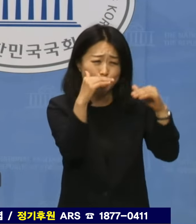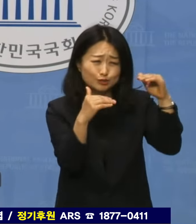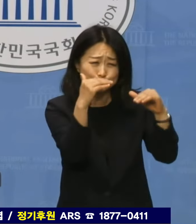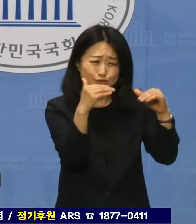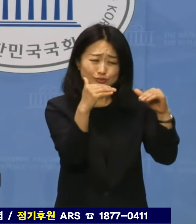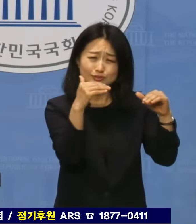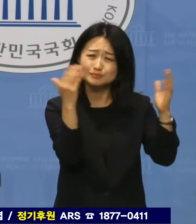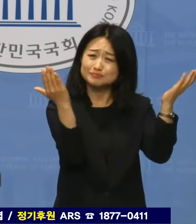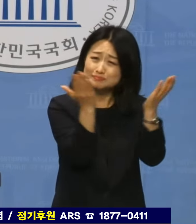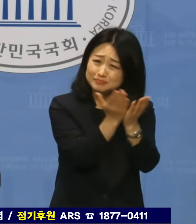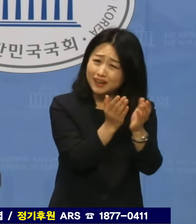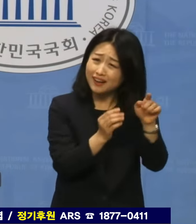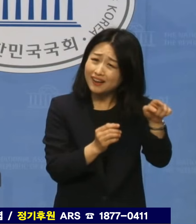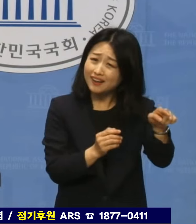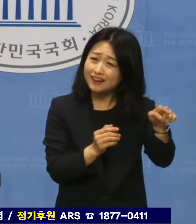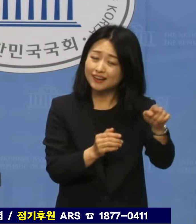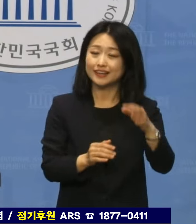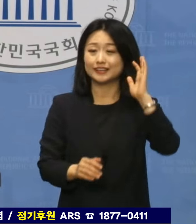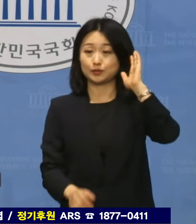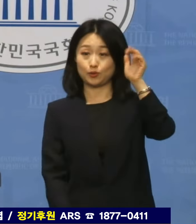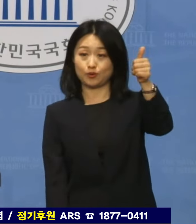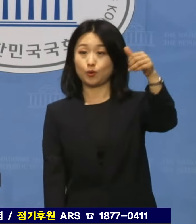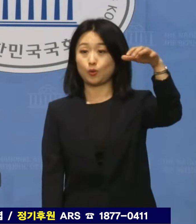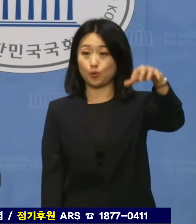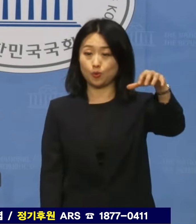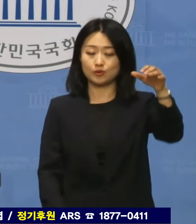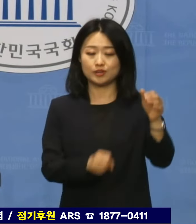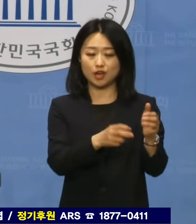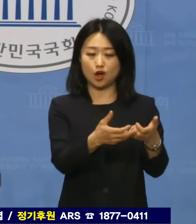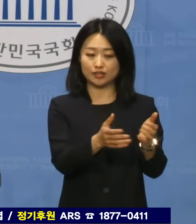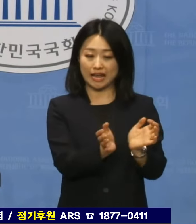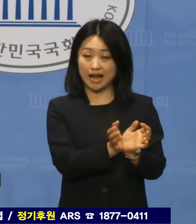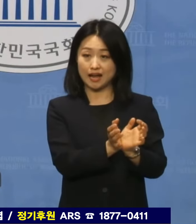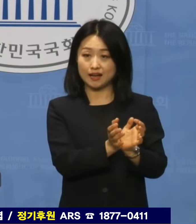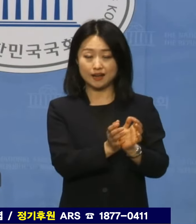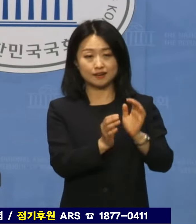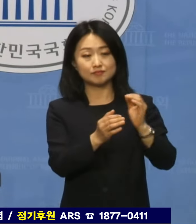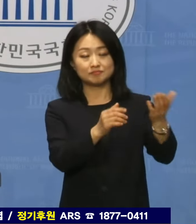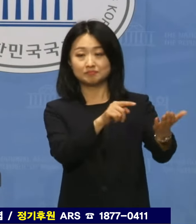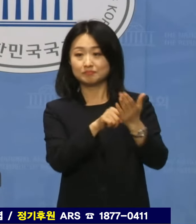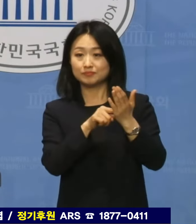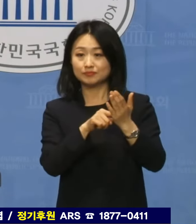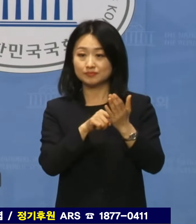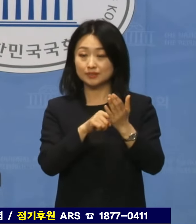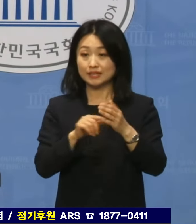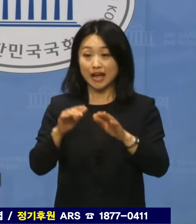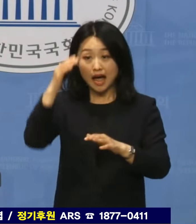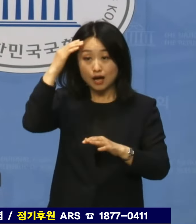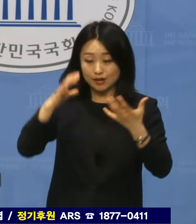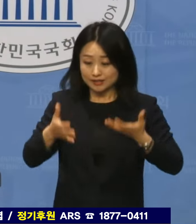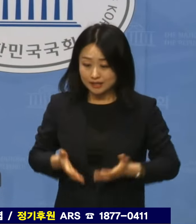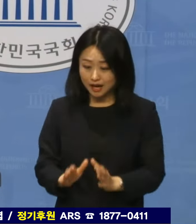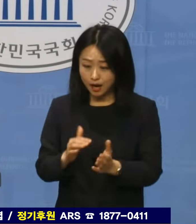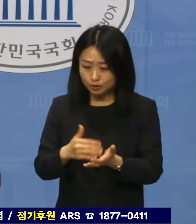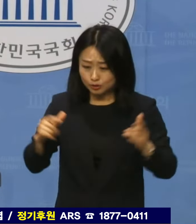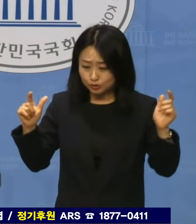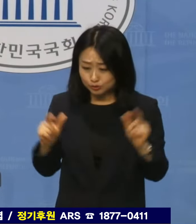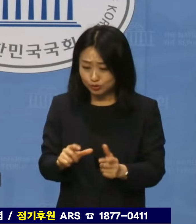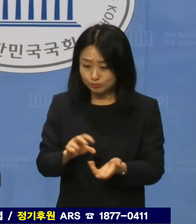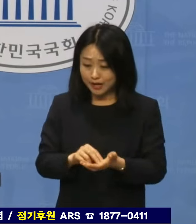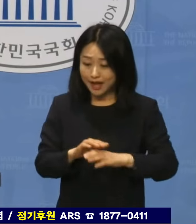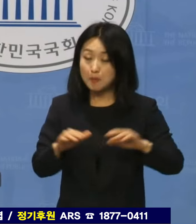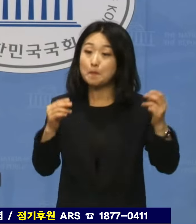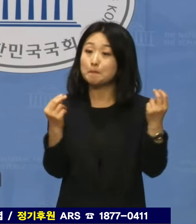못한다. 용산 대통령실과 여당인 국민의힘에서 세계 최저 수준인 대한민국 저출생 극복을